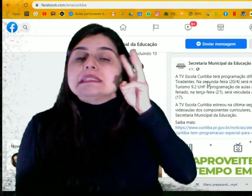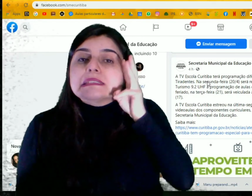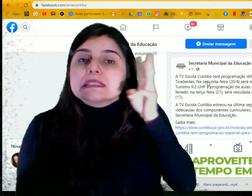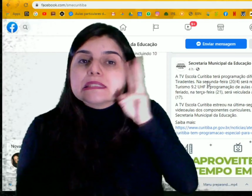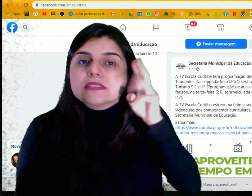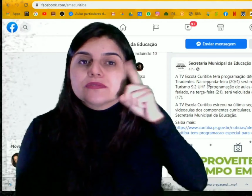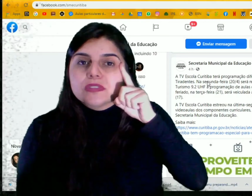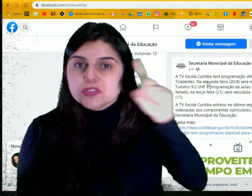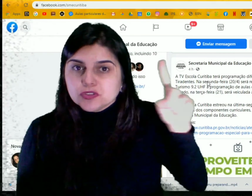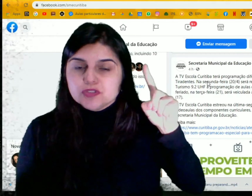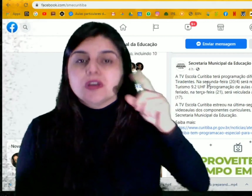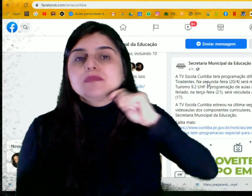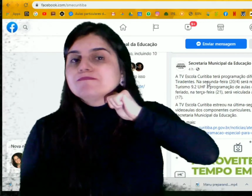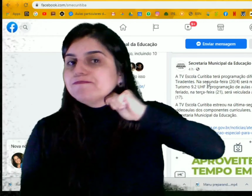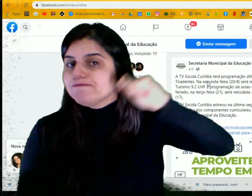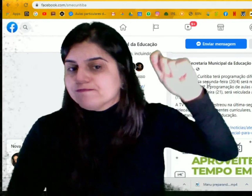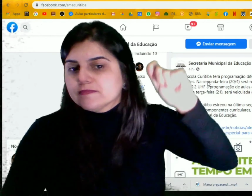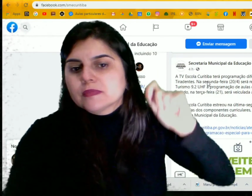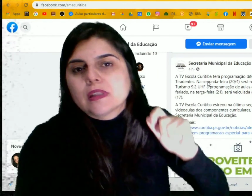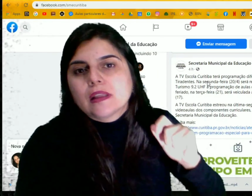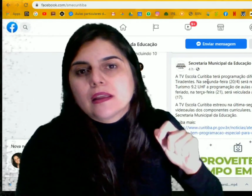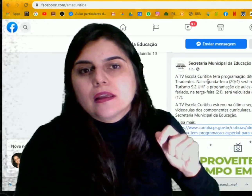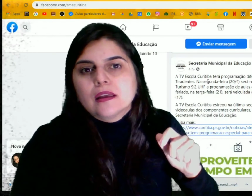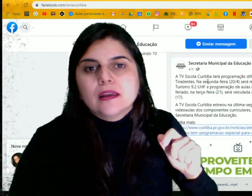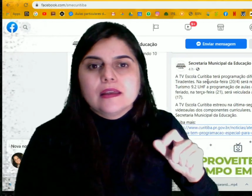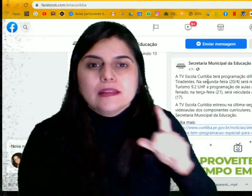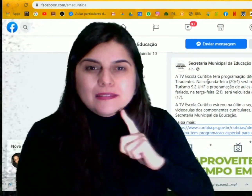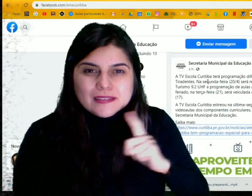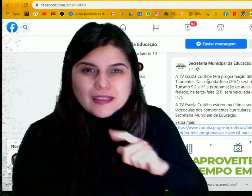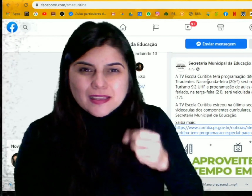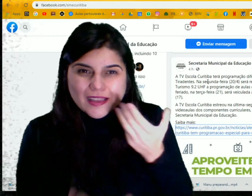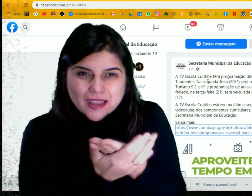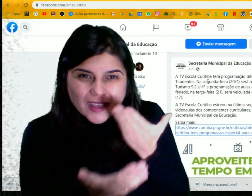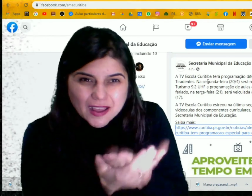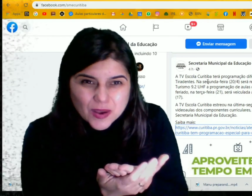Aqui no Face está dizendo que amanhã, desculpa,